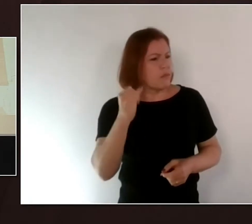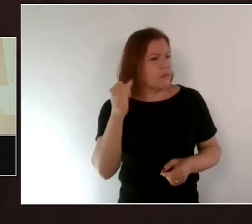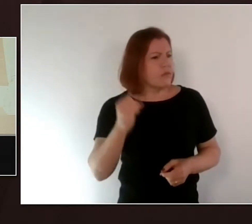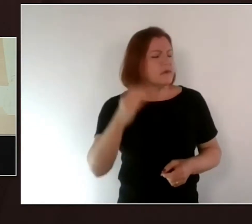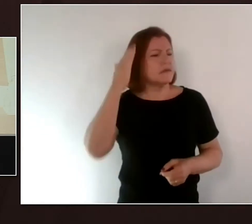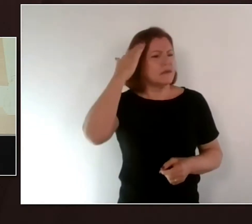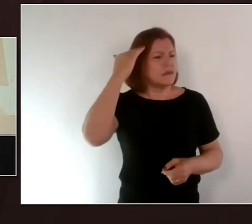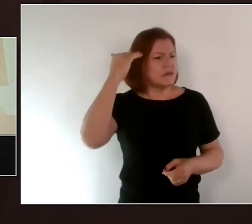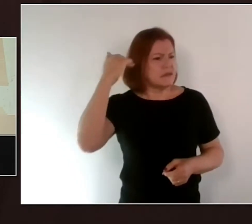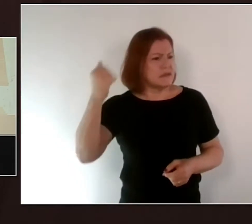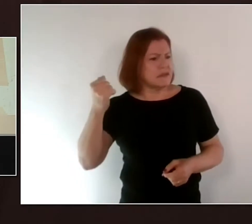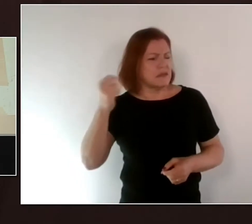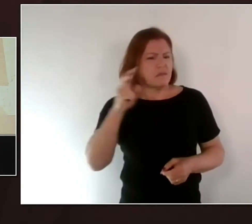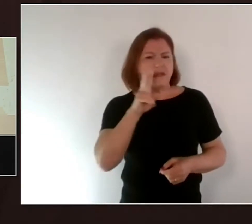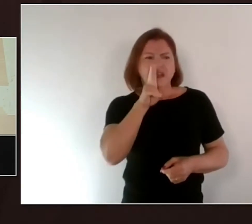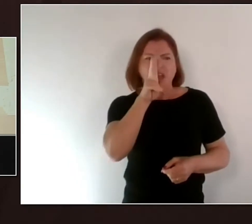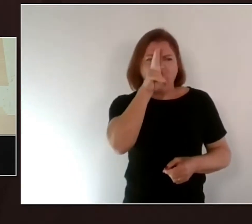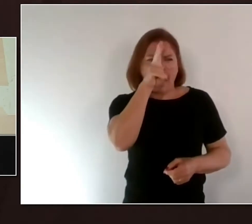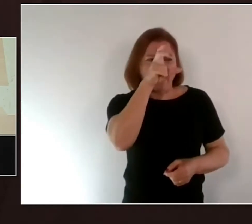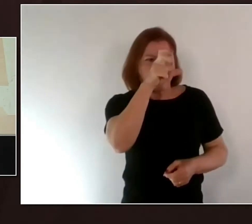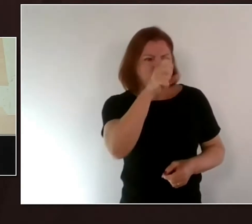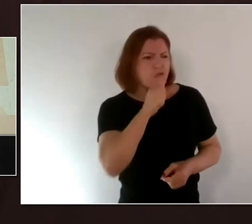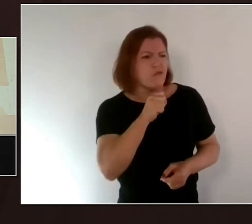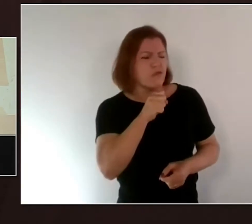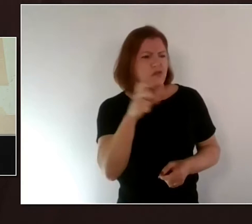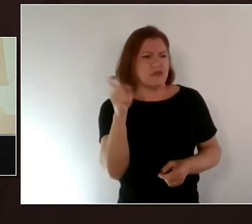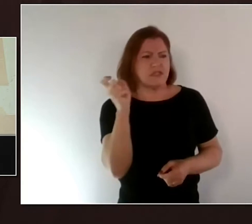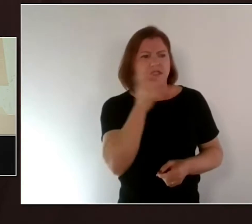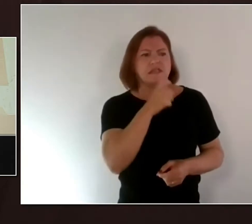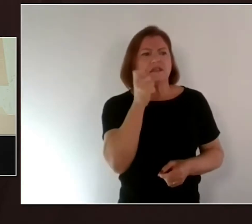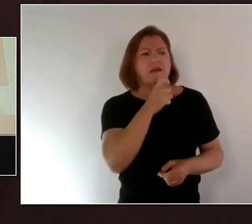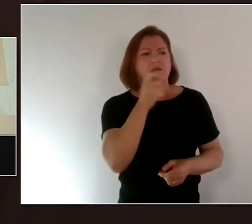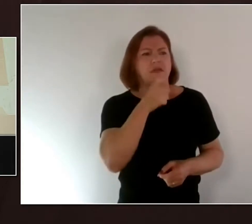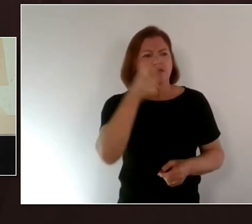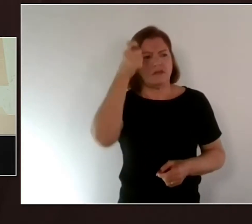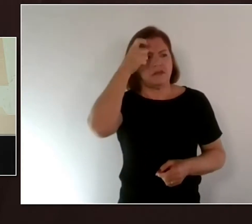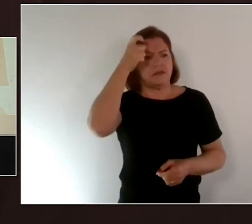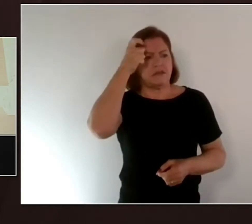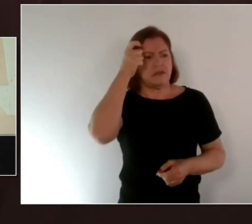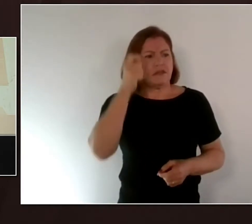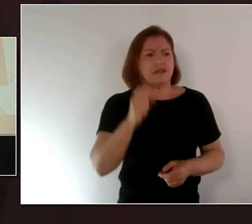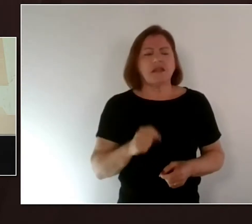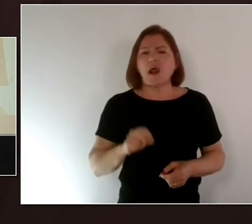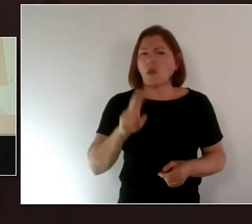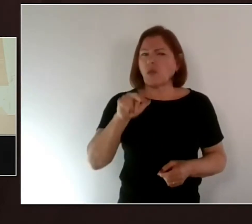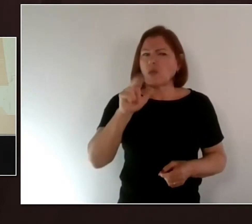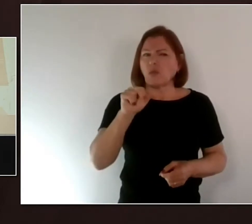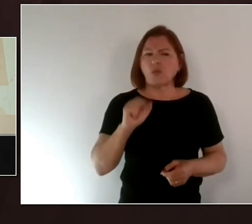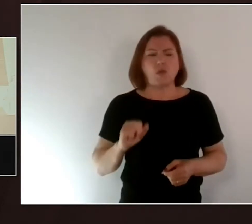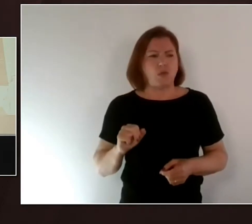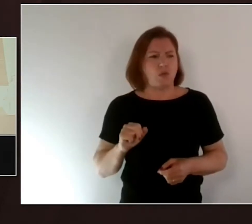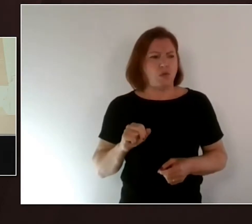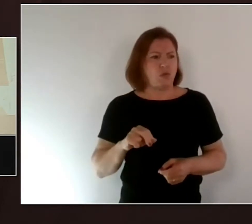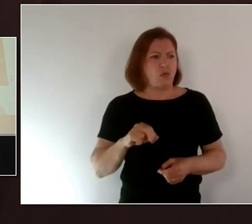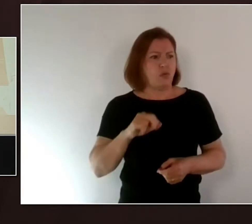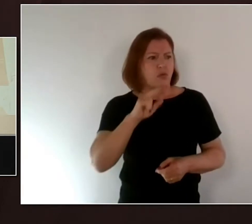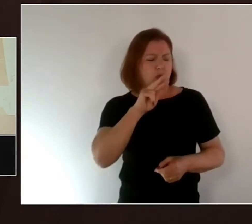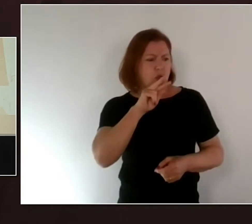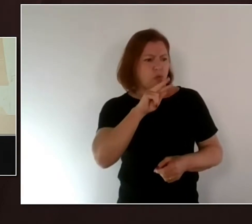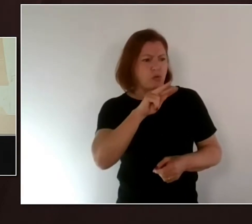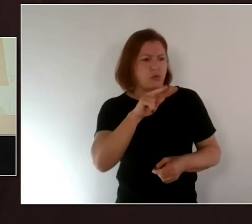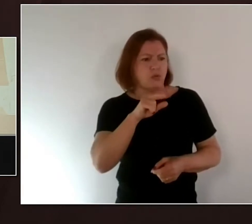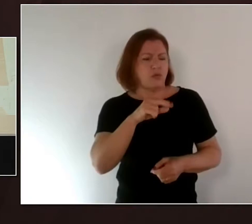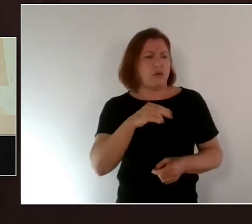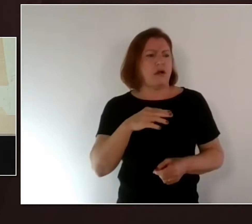o seu engano. Não subestime Satanás nunca, não subestime diabo.